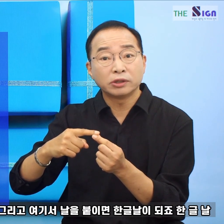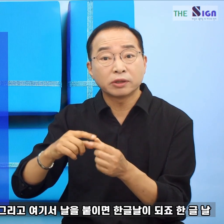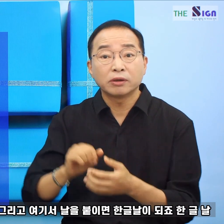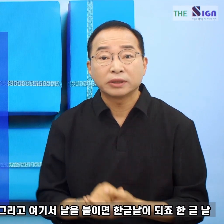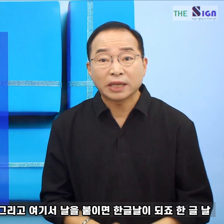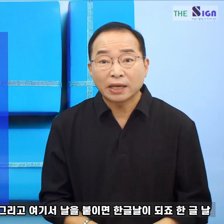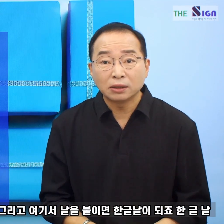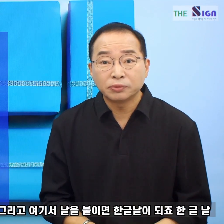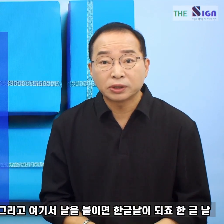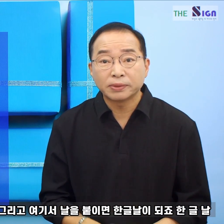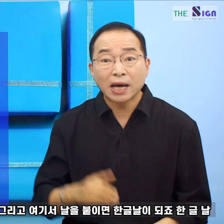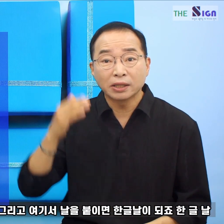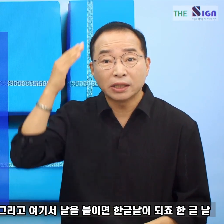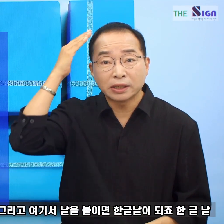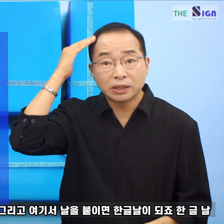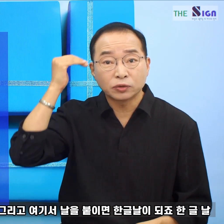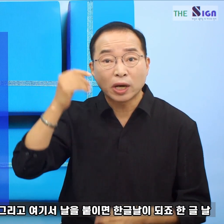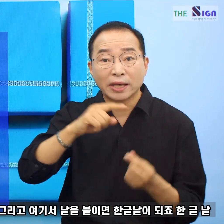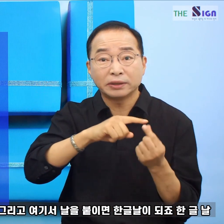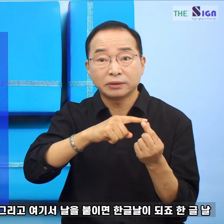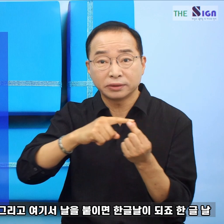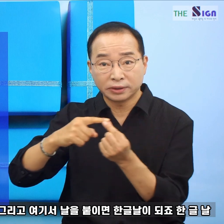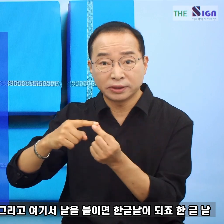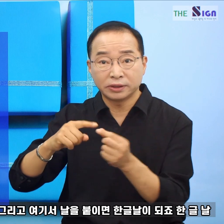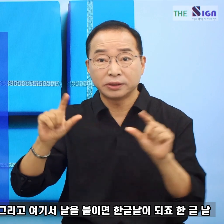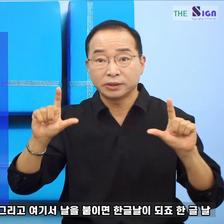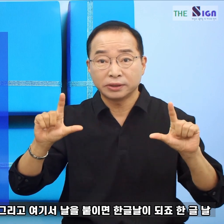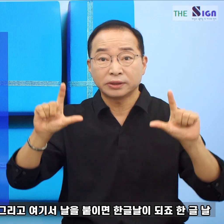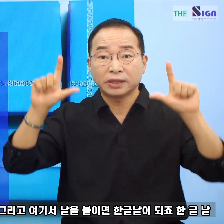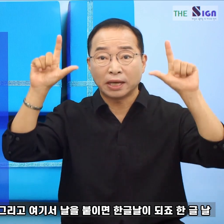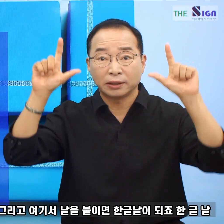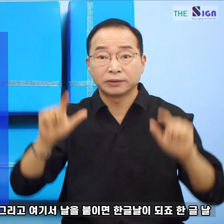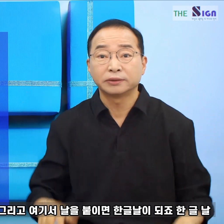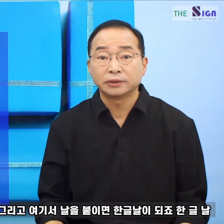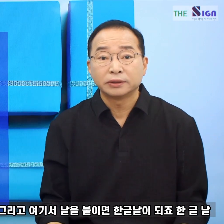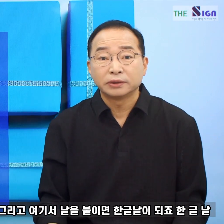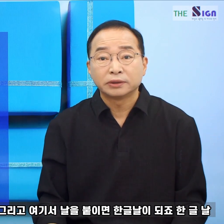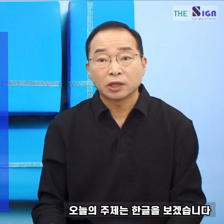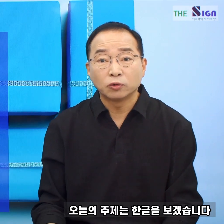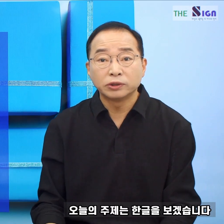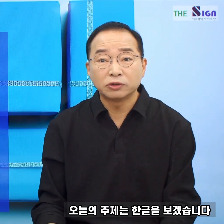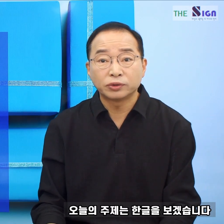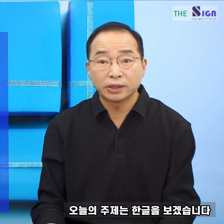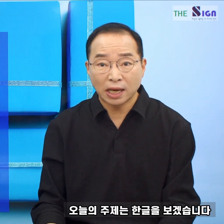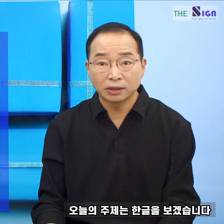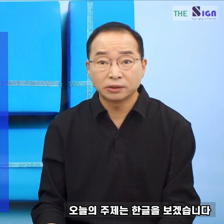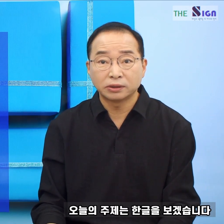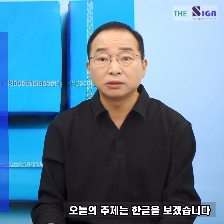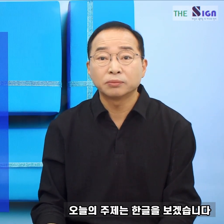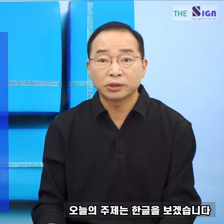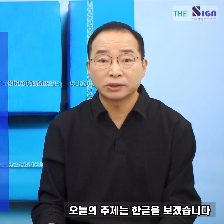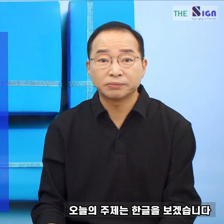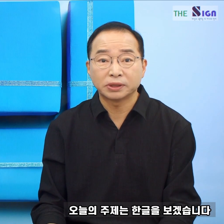여기서 날을 붙이면 한글날이 되죠. 한글날. 자, 오늘의 주제는 한글을 보겠습니다.